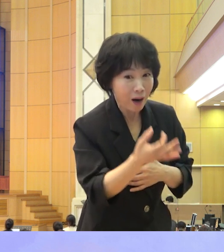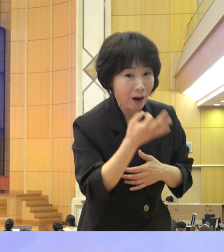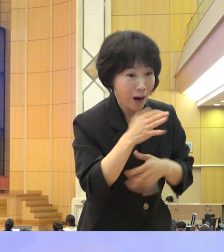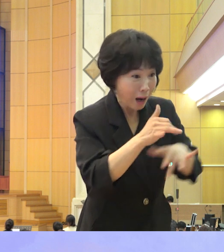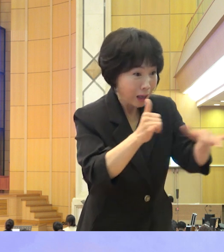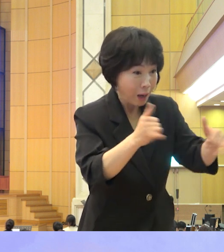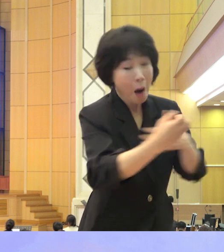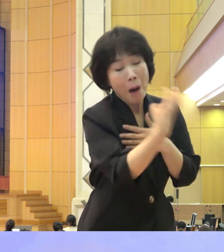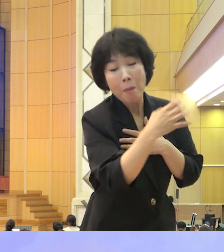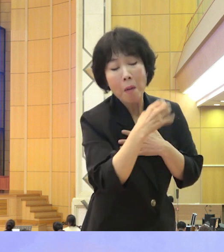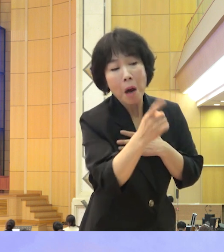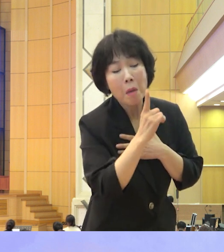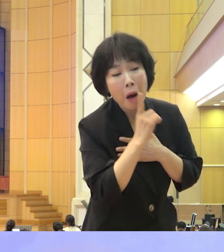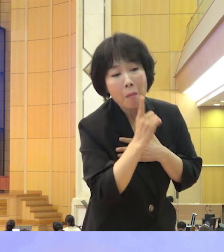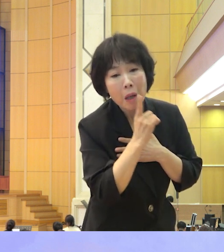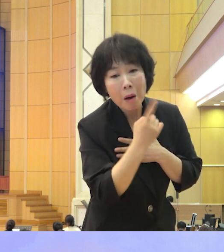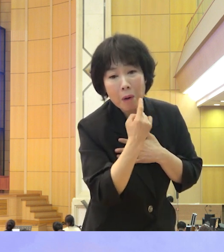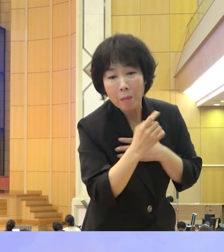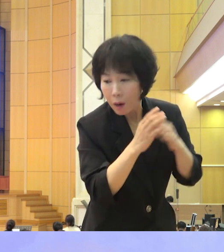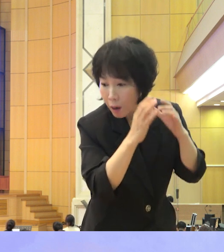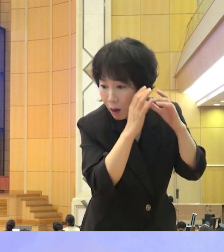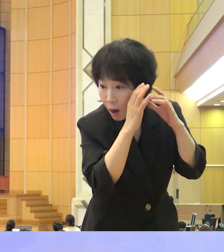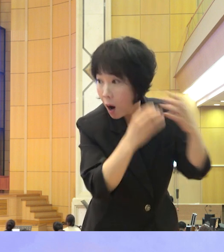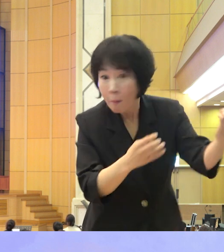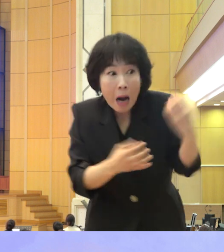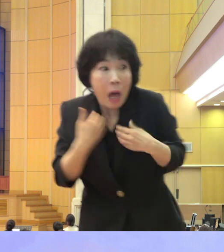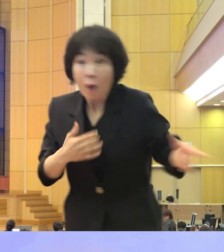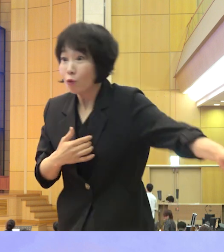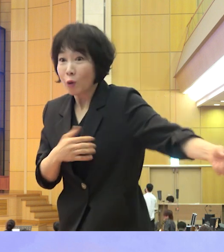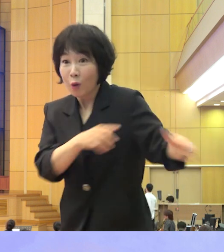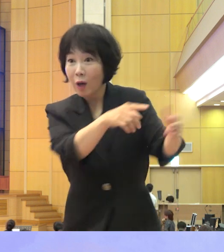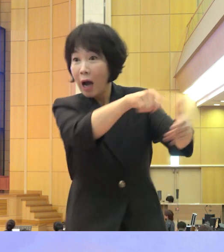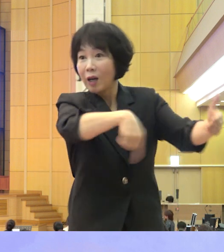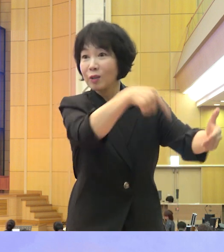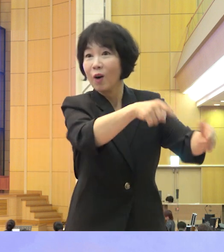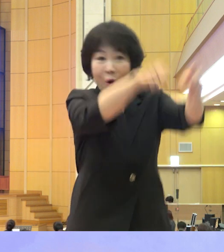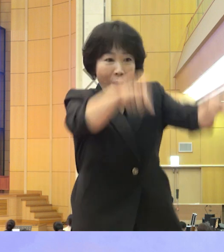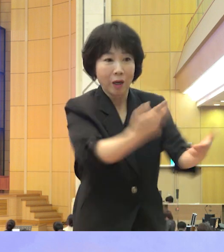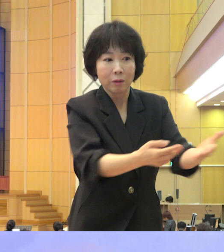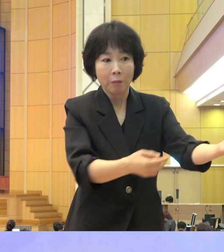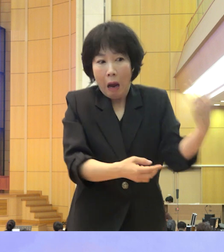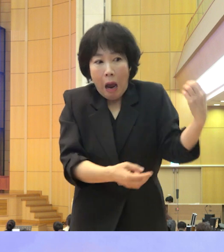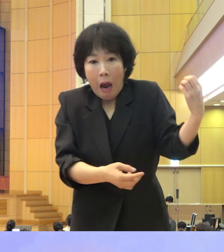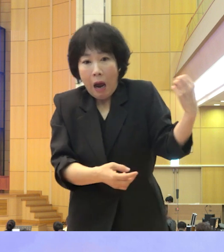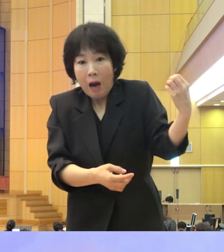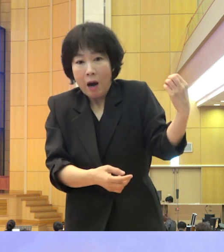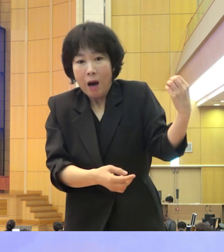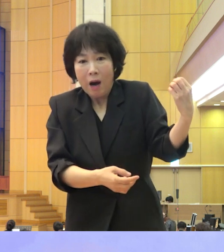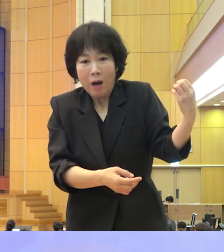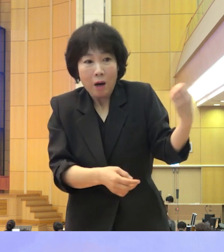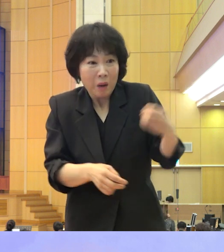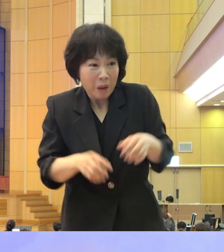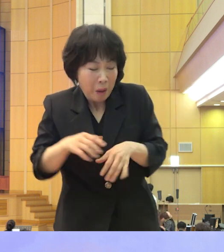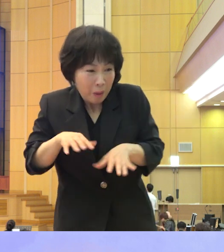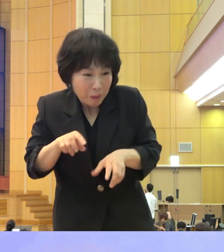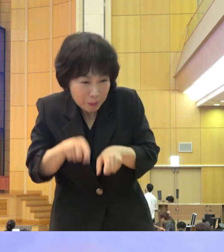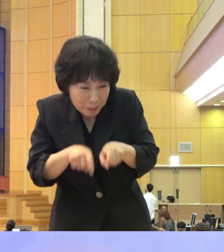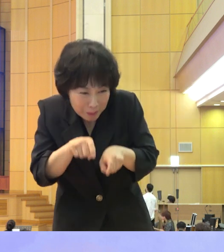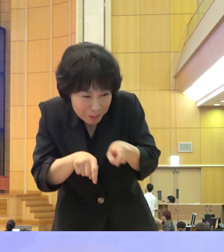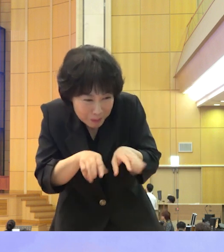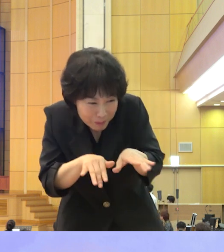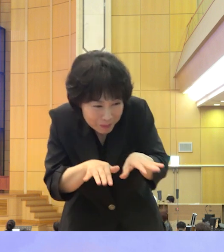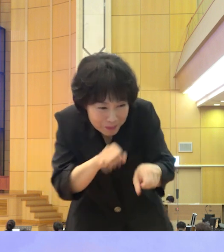사람이면 좀 말 좀 해보세요. 근데 뭐라는 소리가 나긴 나더래요. 그래서 엉금엉금 앞으로 기어가서